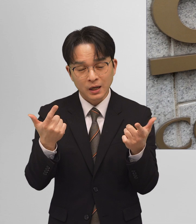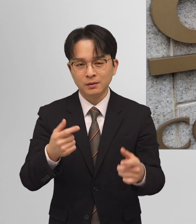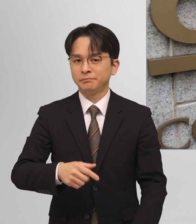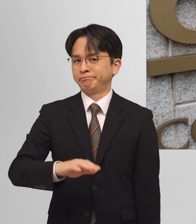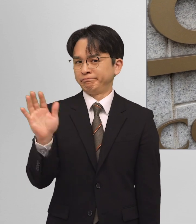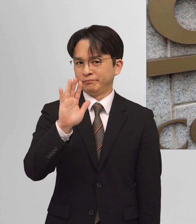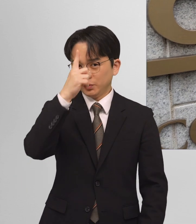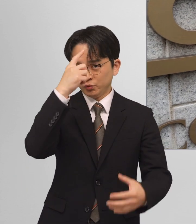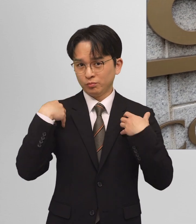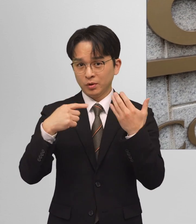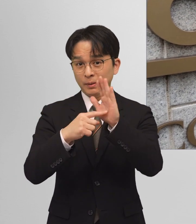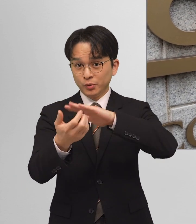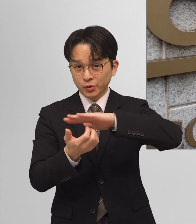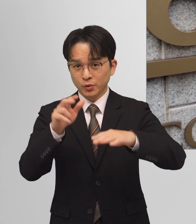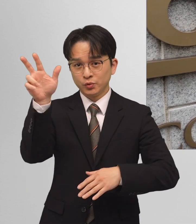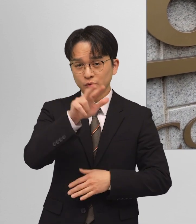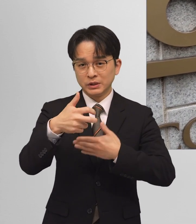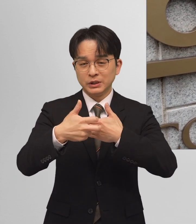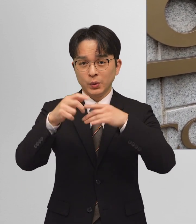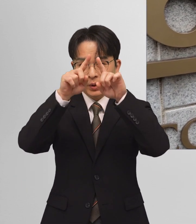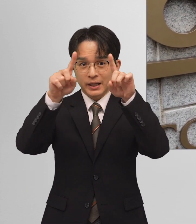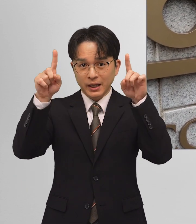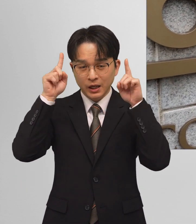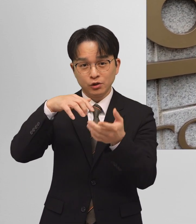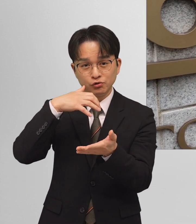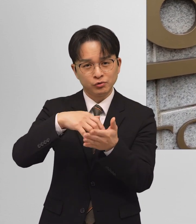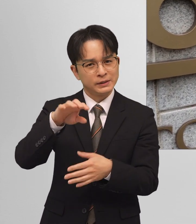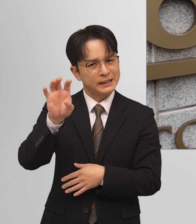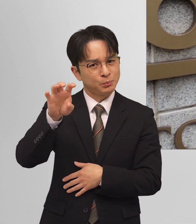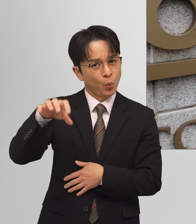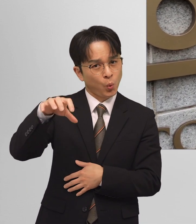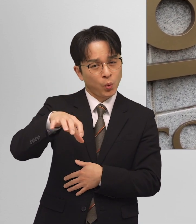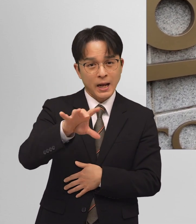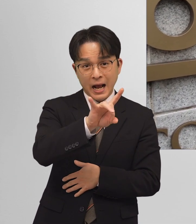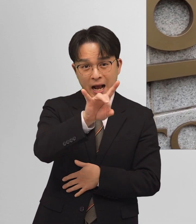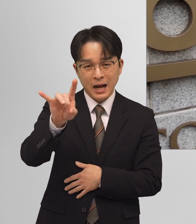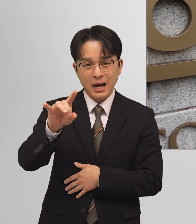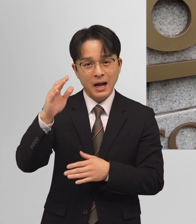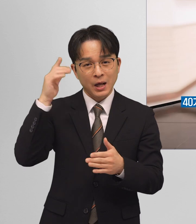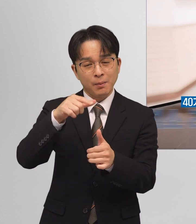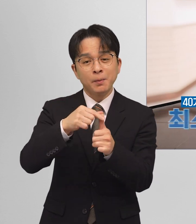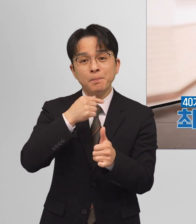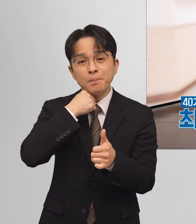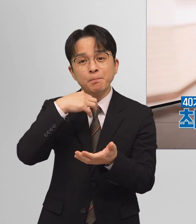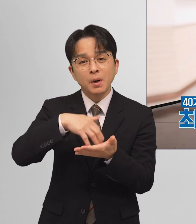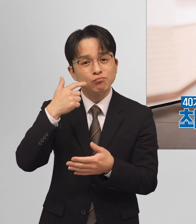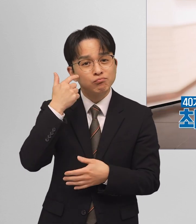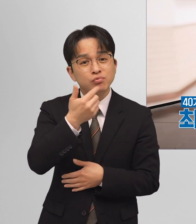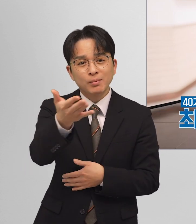전에 40개 의과대학으로부터 희망하는 정원 규모를 다 받았습니다. 최소